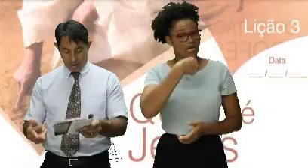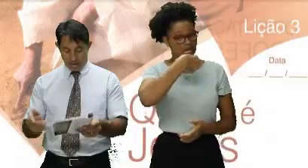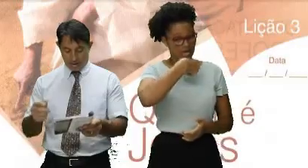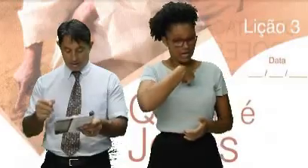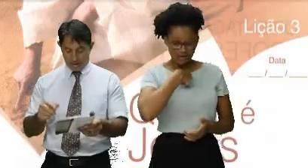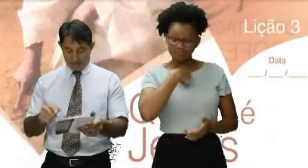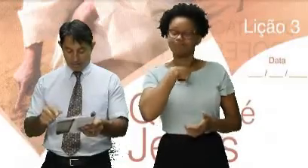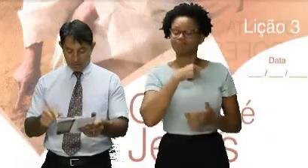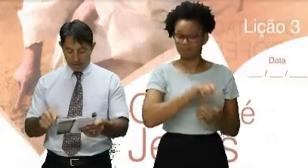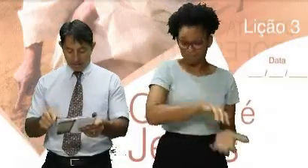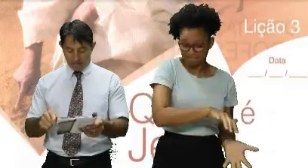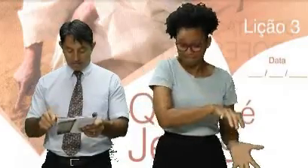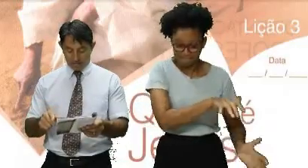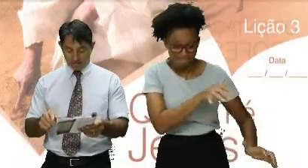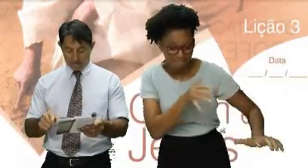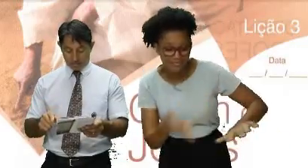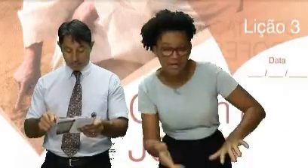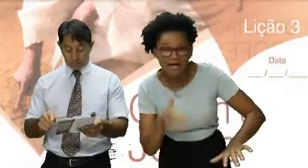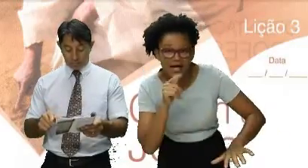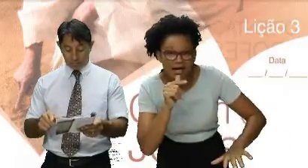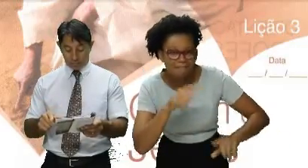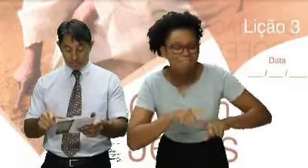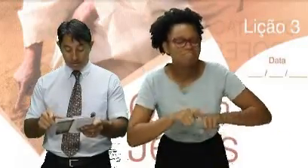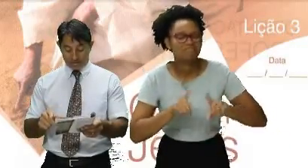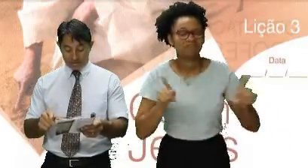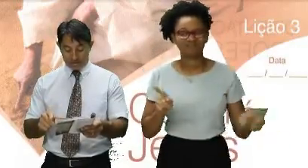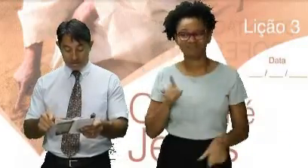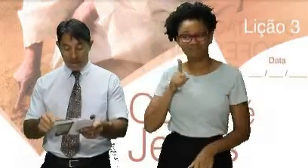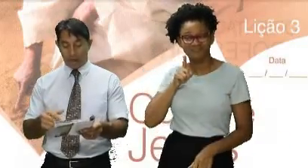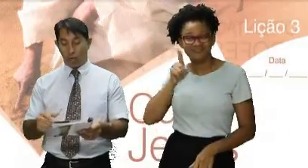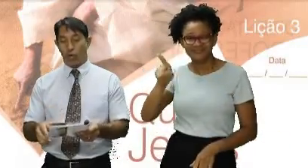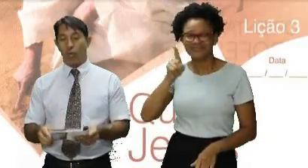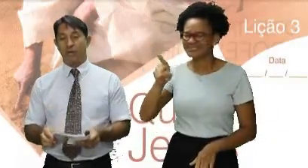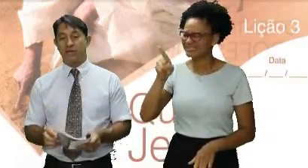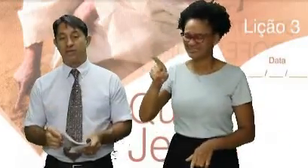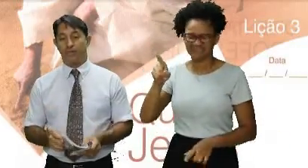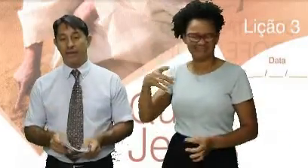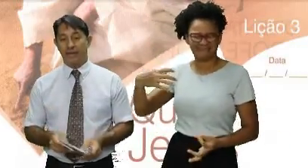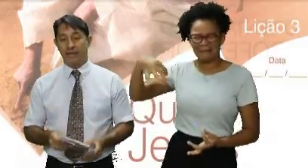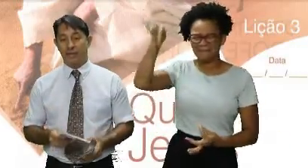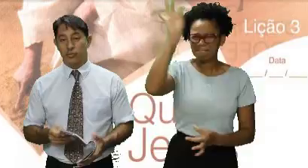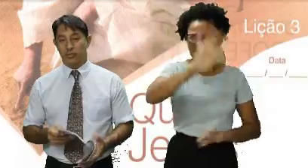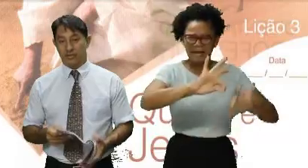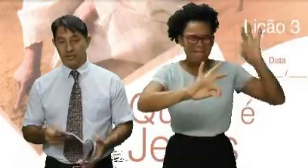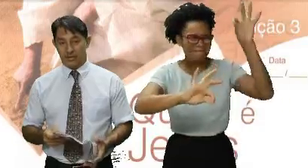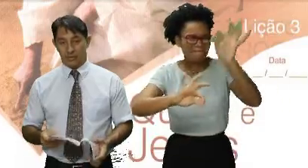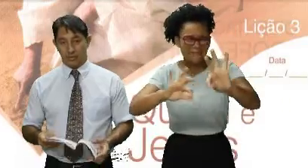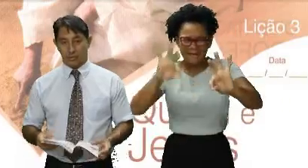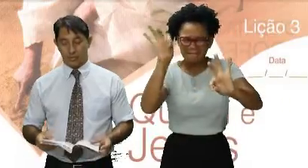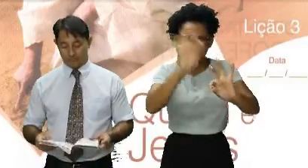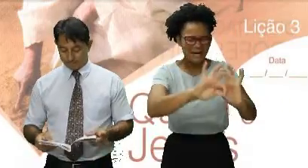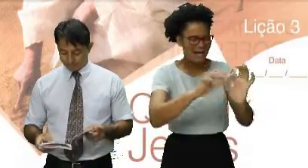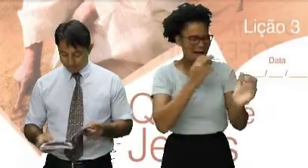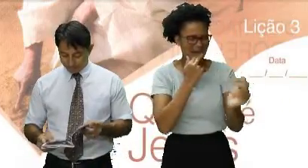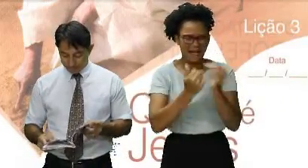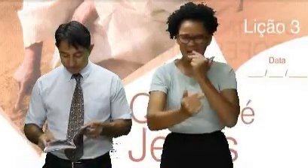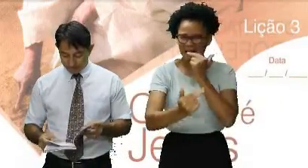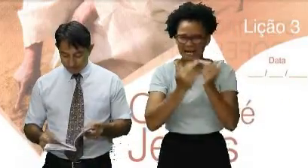água, ele, porém, vos batizará com o Espírito Santo.